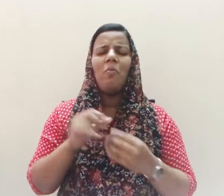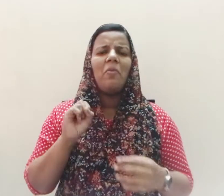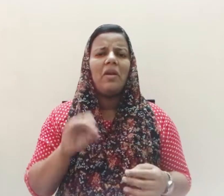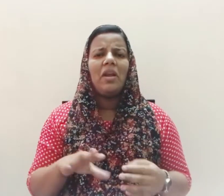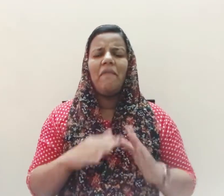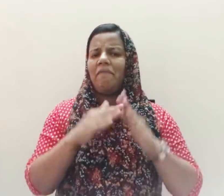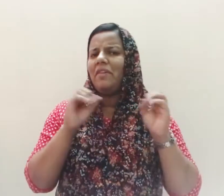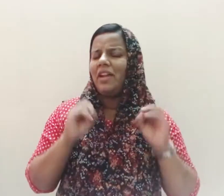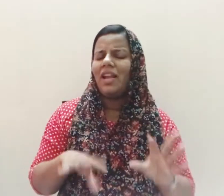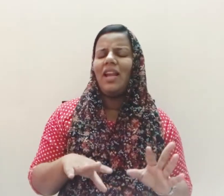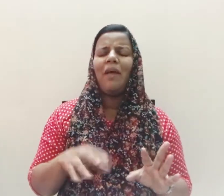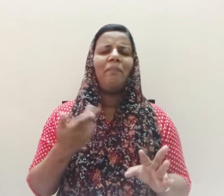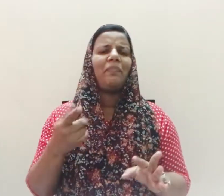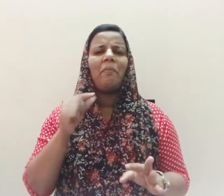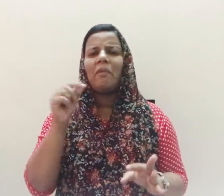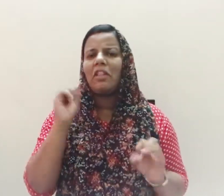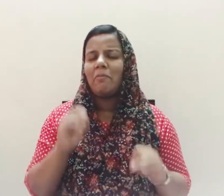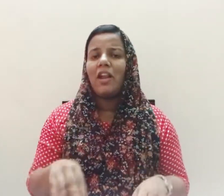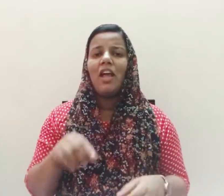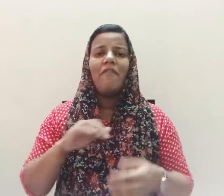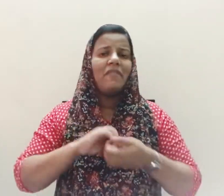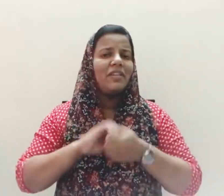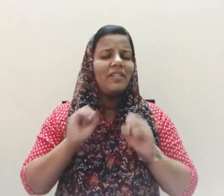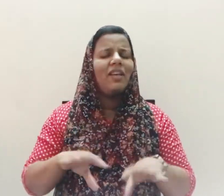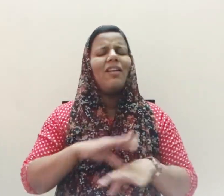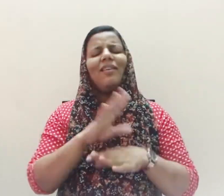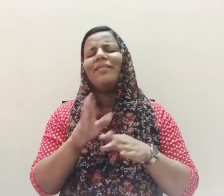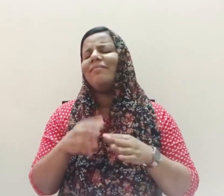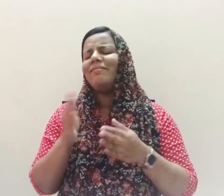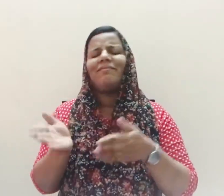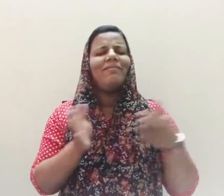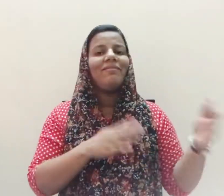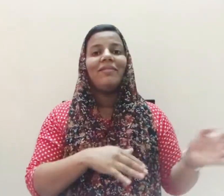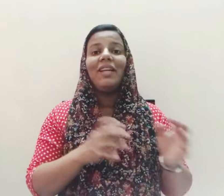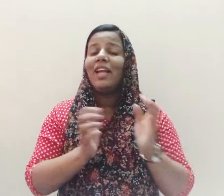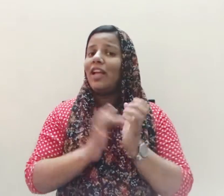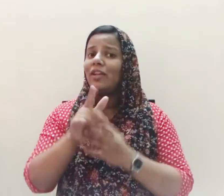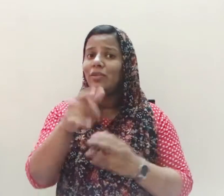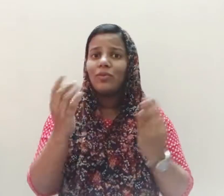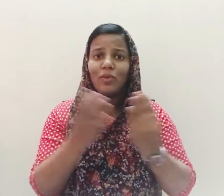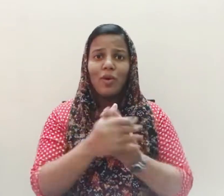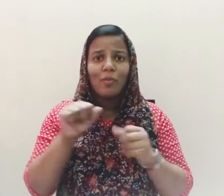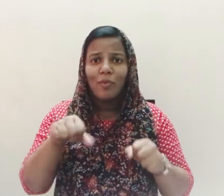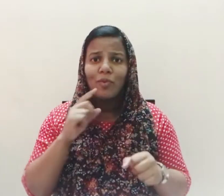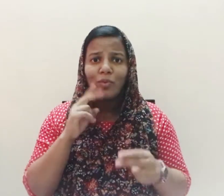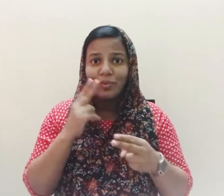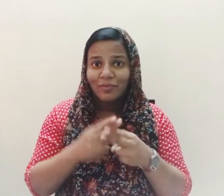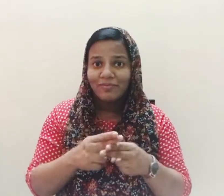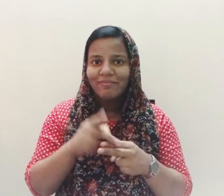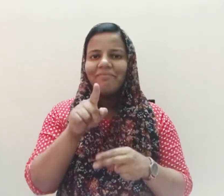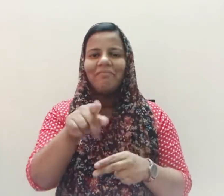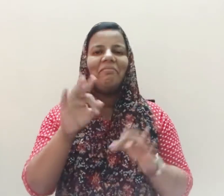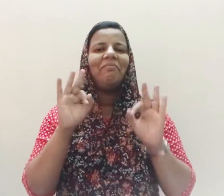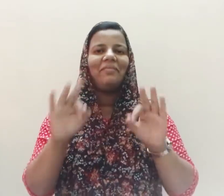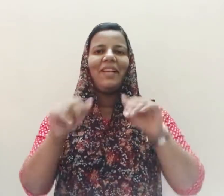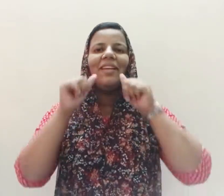എനിക്ക്, അവൻ ഒന്നുമില്ല എനിക്ക്, അതൊന്നും ഒരു വിഷയമല്ല. യേശു നിൻ്റെ കൂടെ ഉണ്ടോ, നീയാണ് സക്സസ്ഫുൾ ആൻഡ് പ്രോസ്പെറസ് മാൻ.